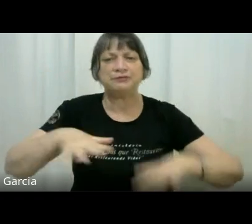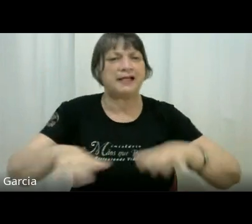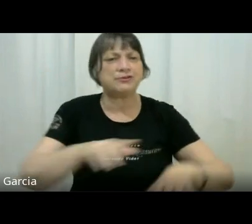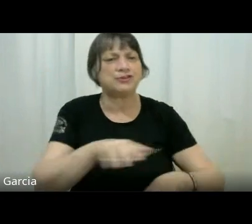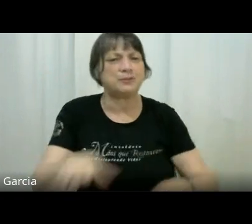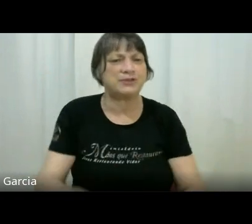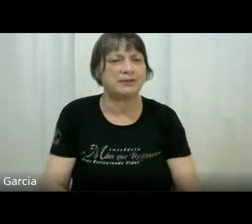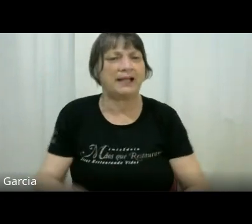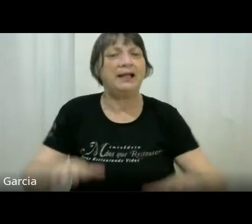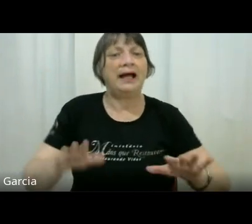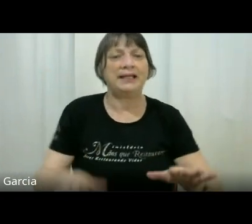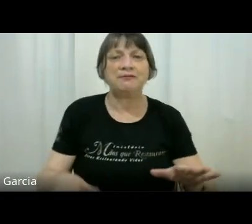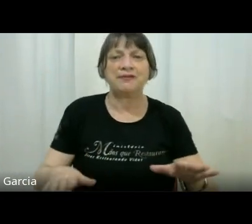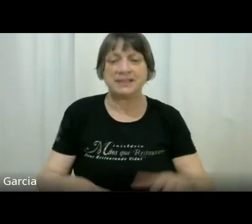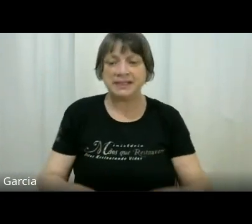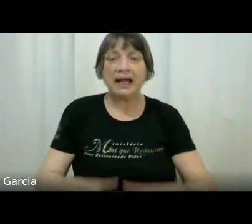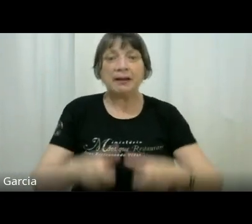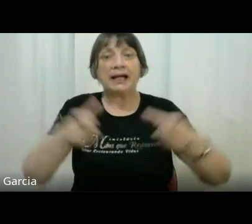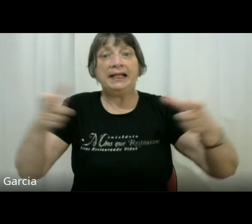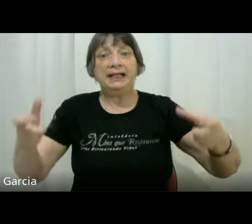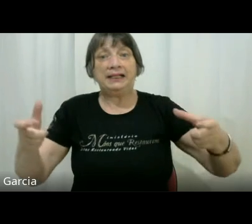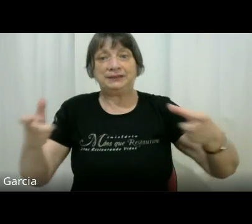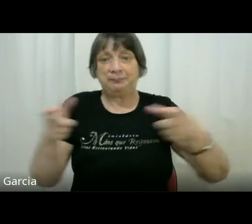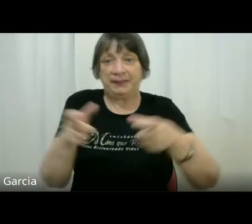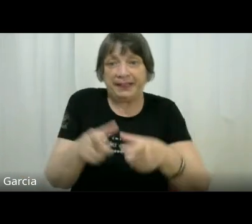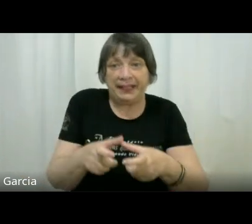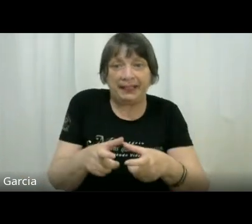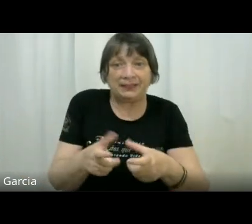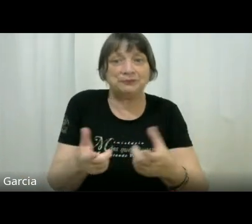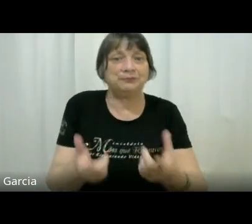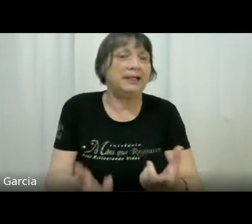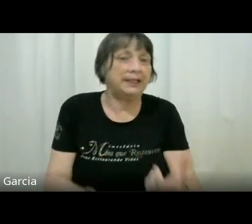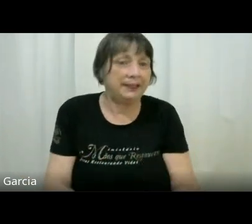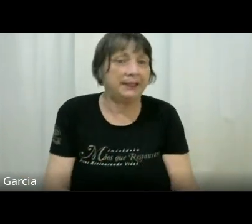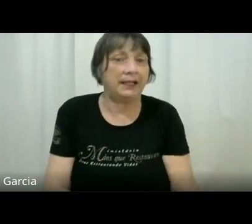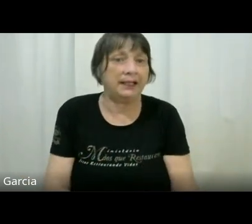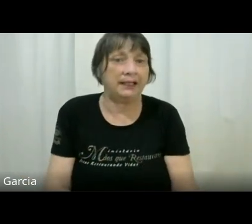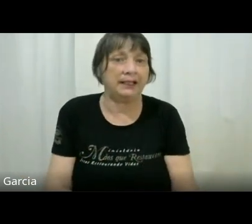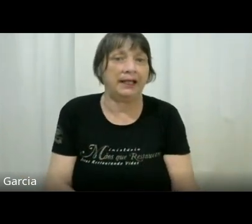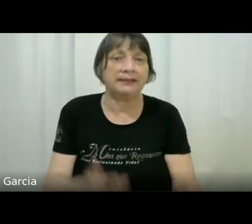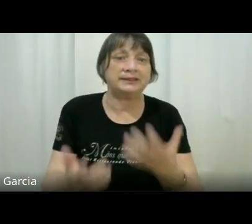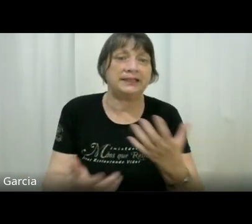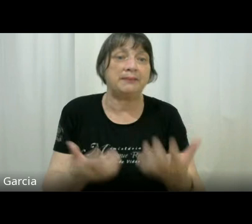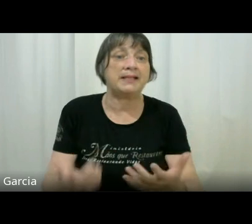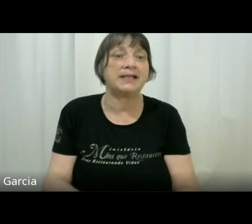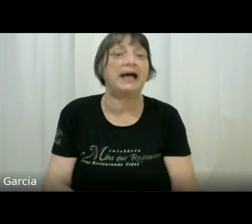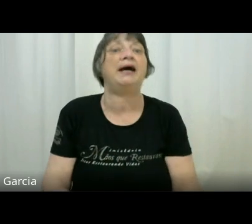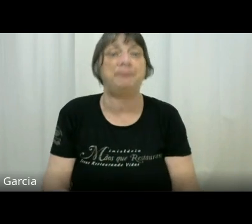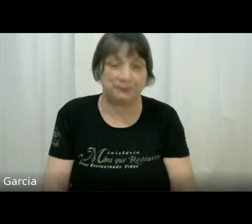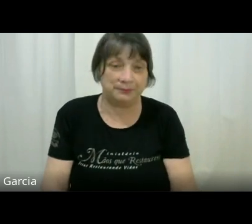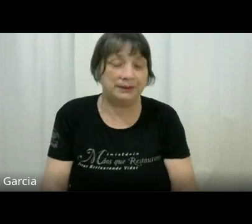usou diversos tipos de... Ela faz grande, pequeno, que seria